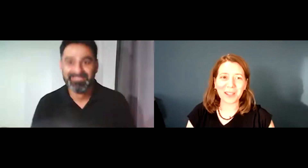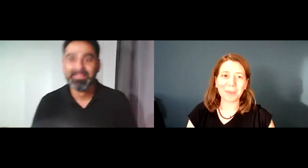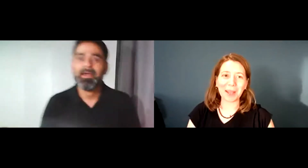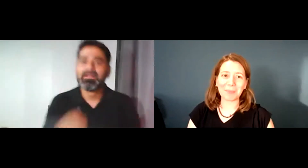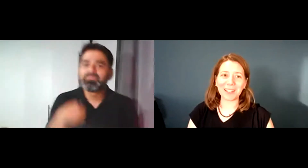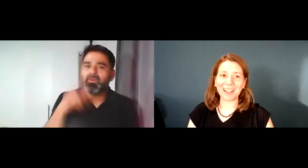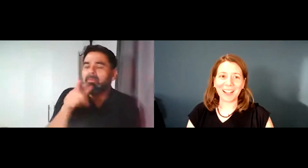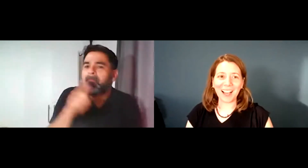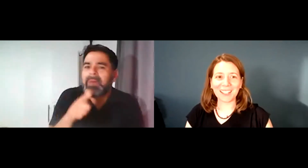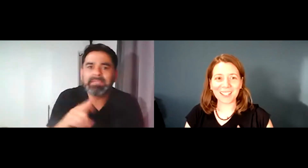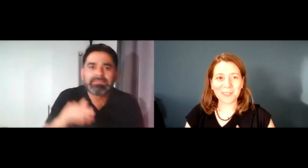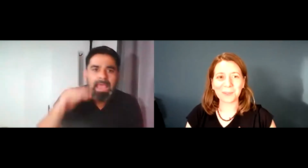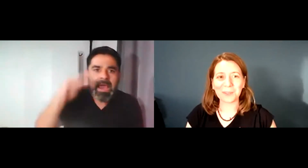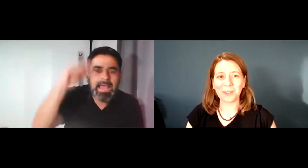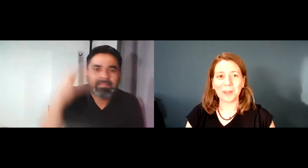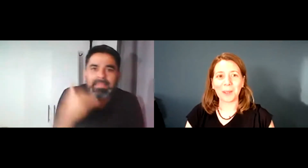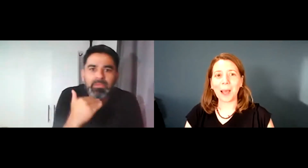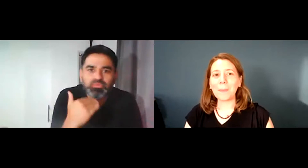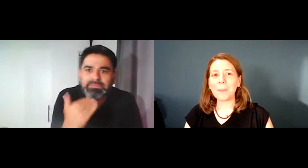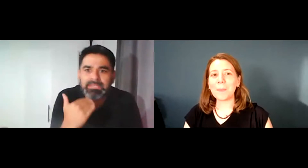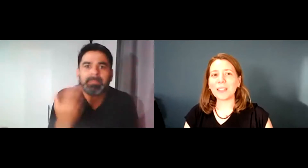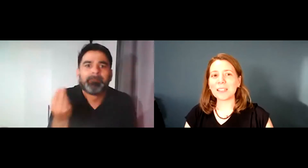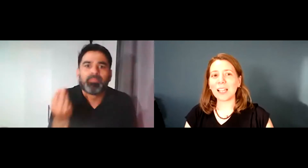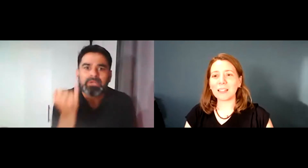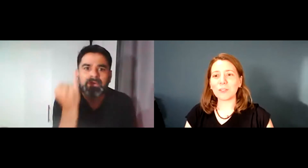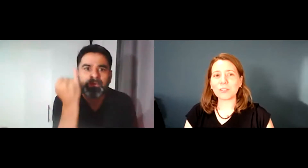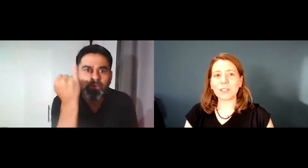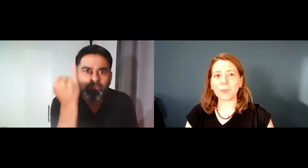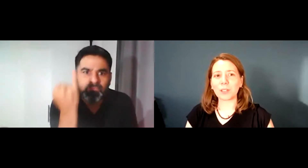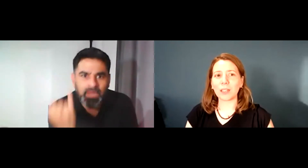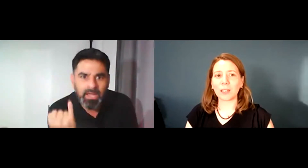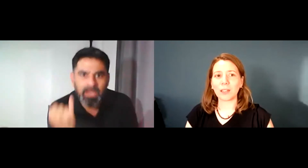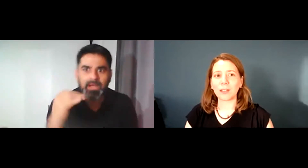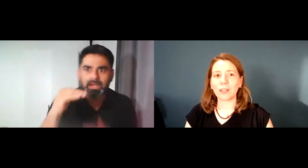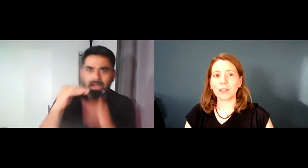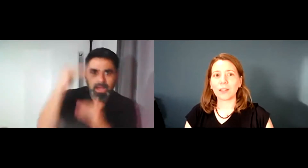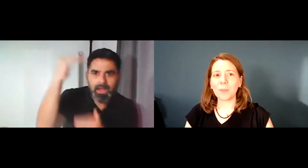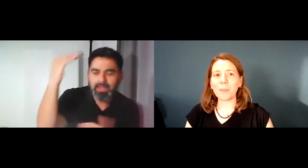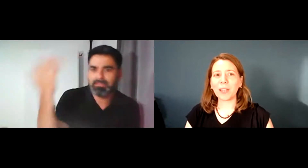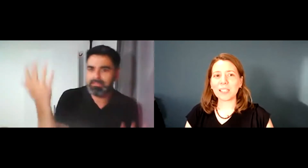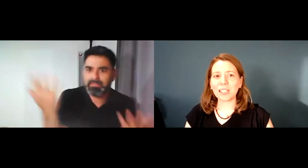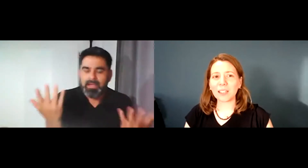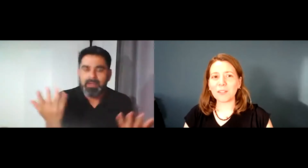espera, espera. Ay, qué susto. A mí me parece alta, no sé por qué. Y me parece que es